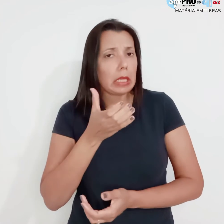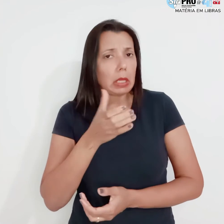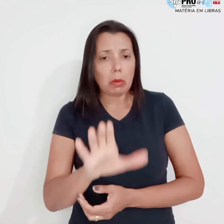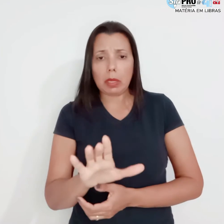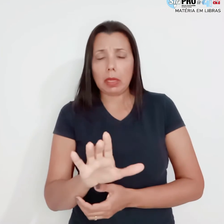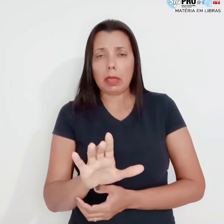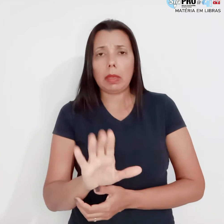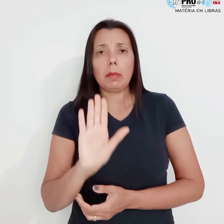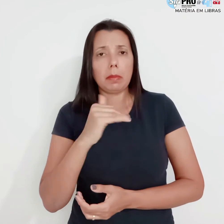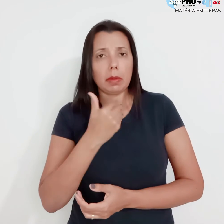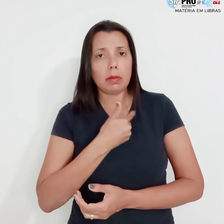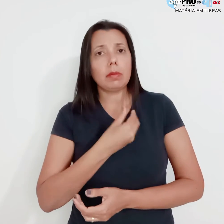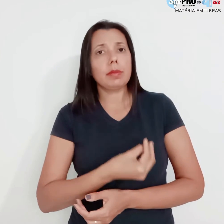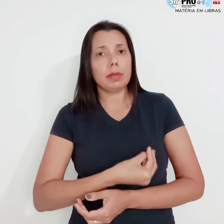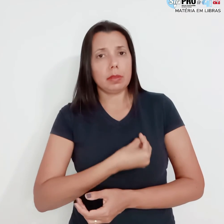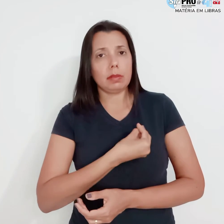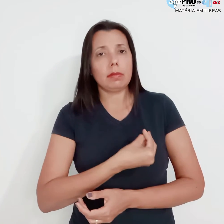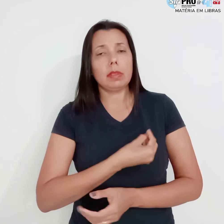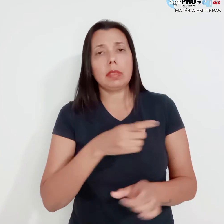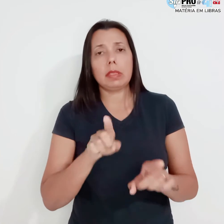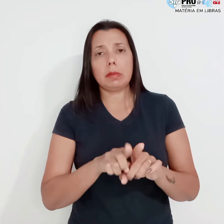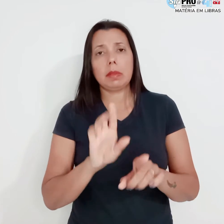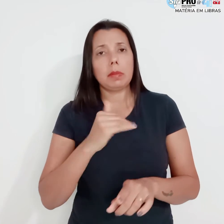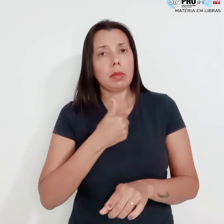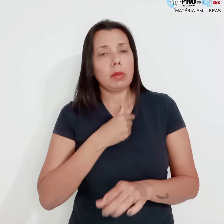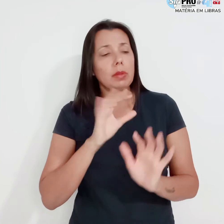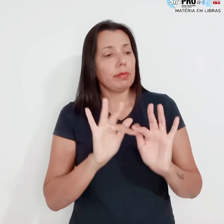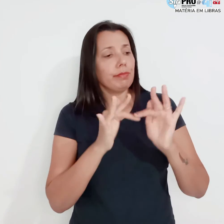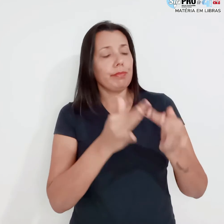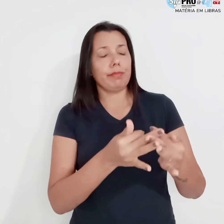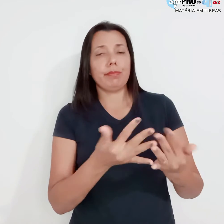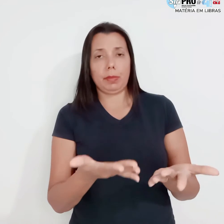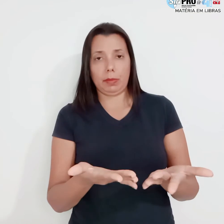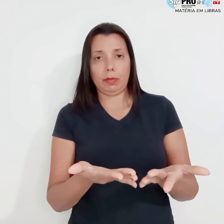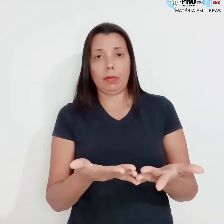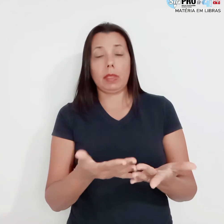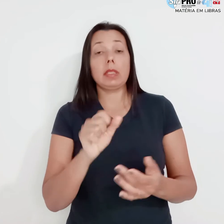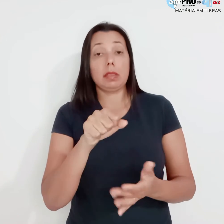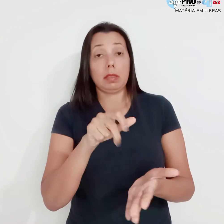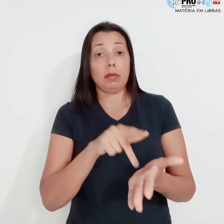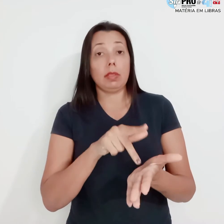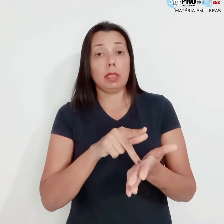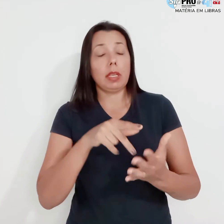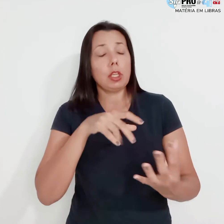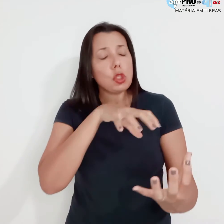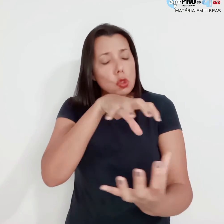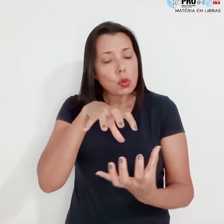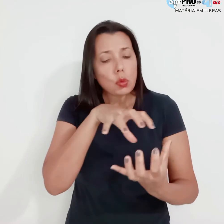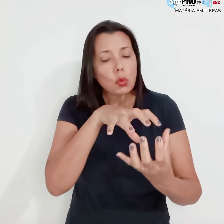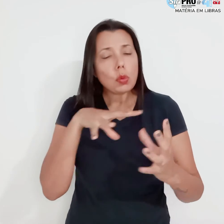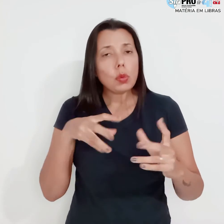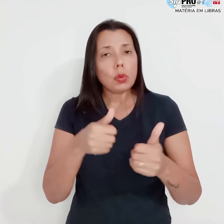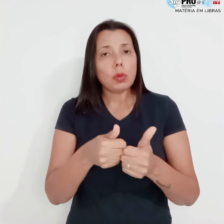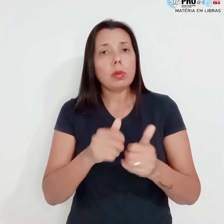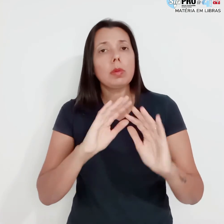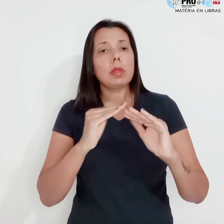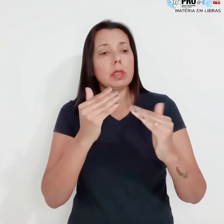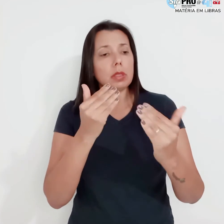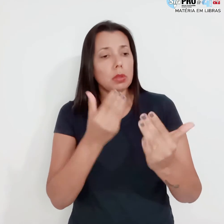isso para a nossa vida e nem para nossas famílias. É provado no mundo inteiro que as escolas